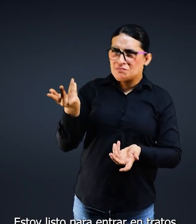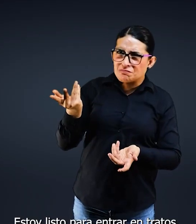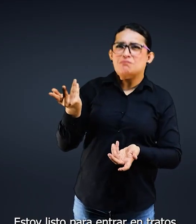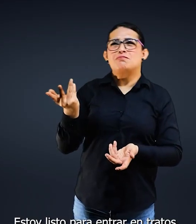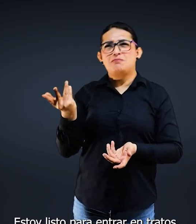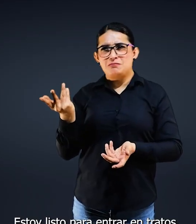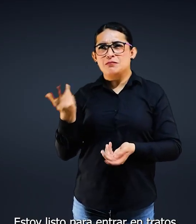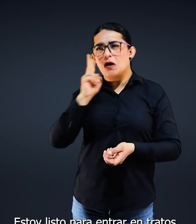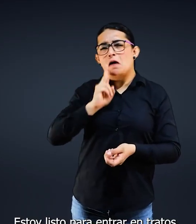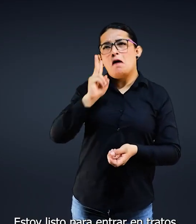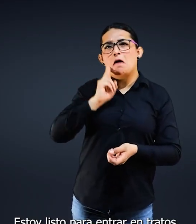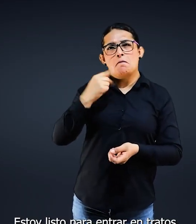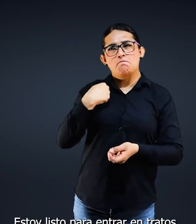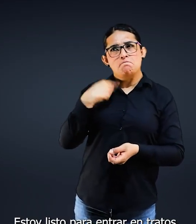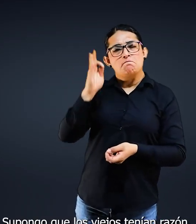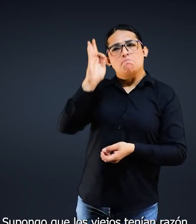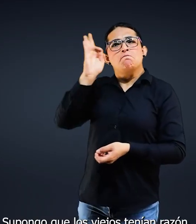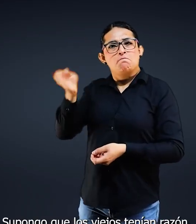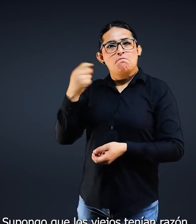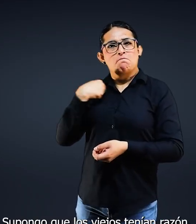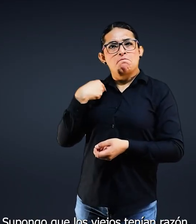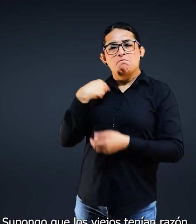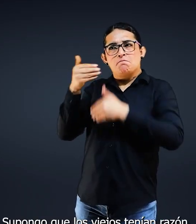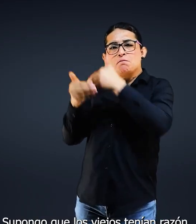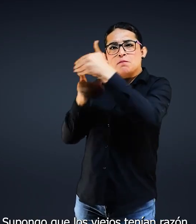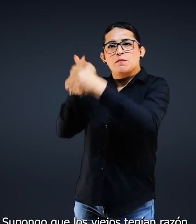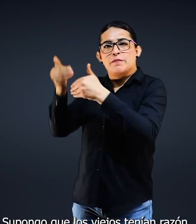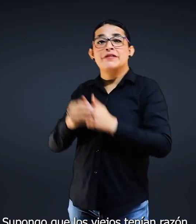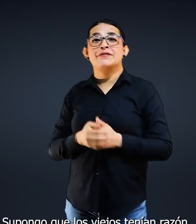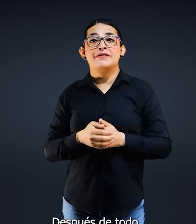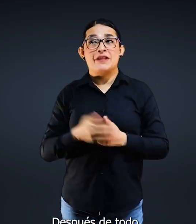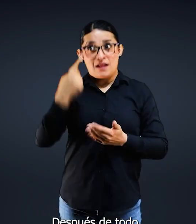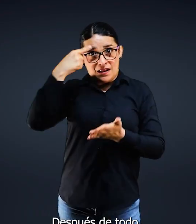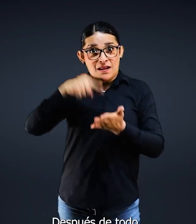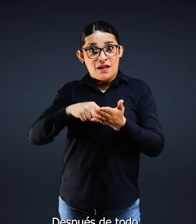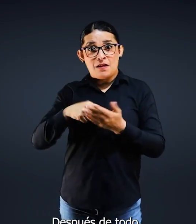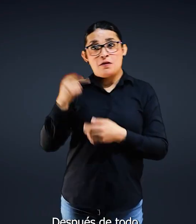Estoy listo para entrar en tratos. Supongo que los viejos tenían razón, después de todo.